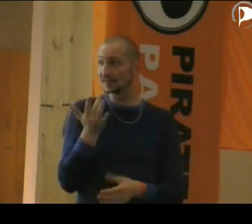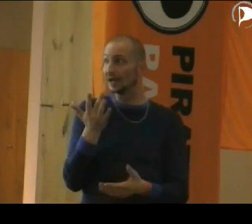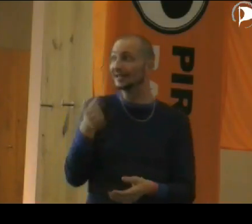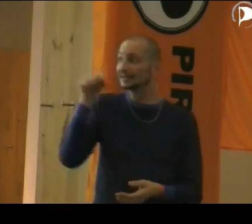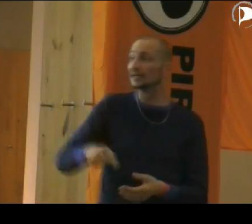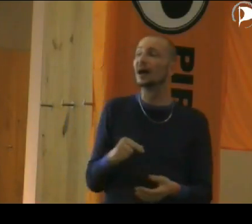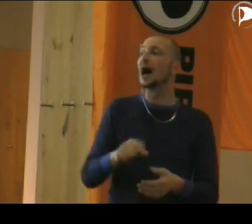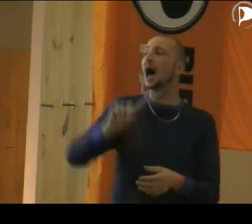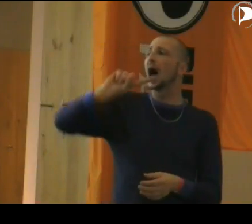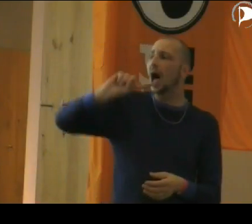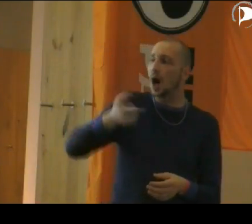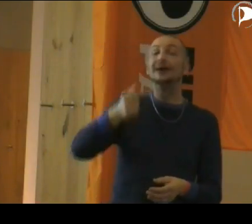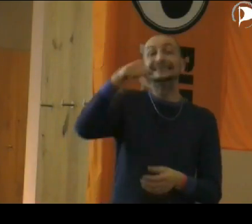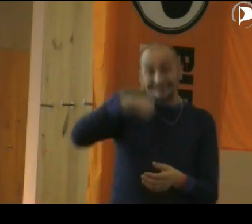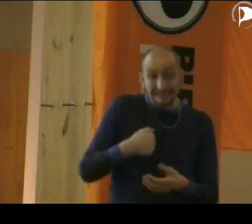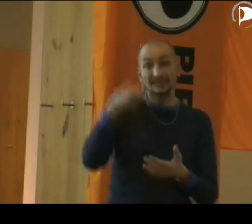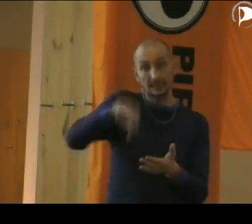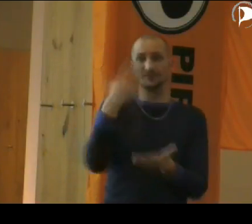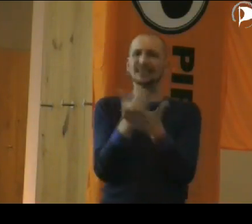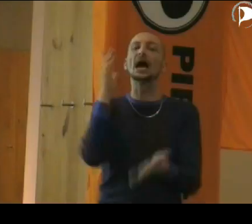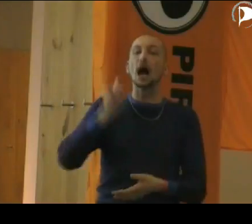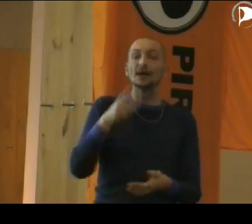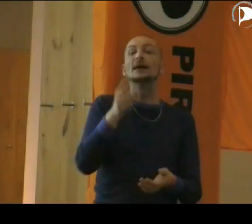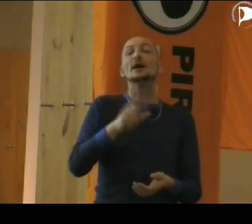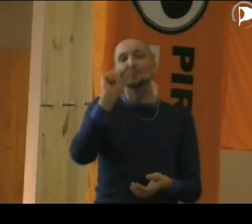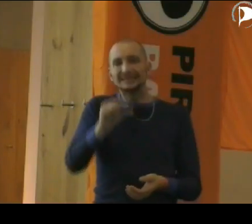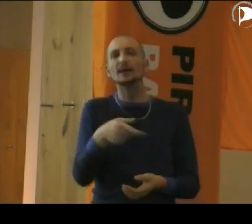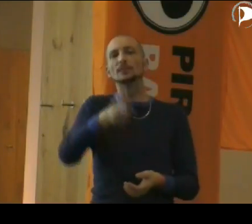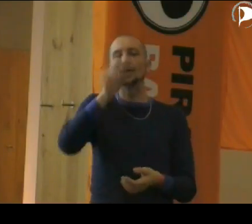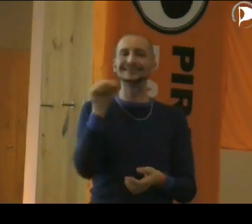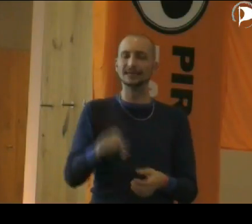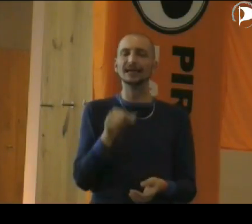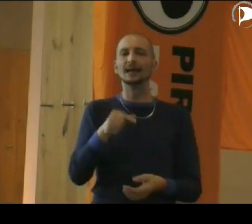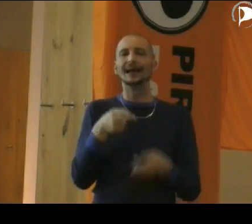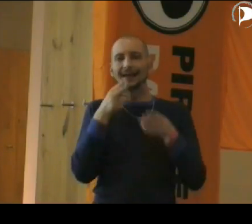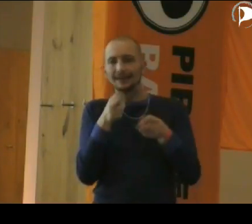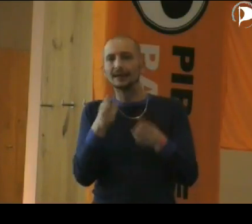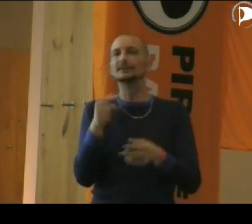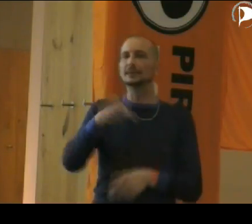auch so weit von mir aber es gibt noch einige dinge die ich hier noch schwierig kann möchte